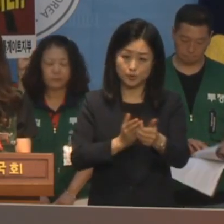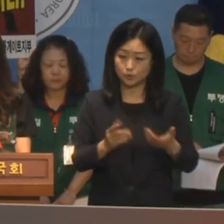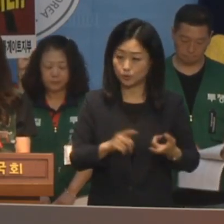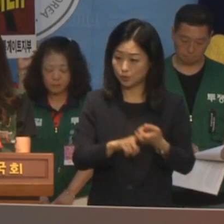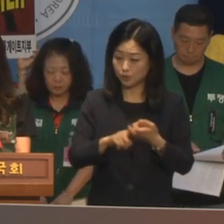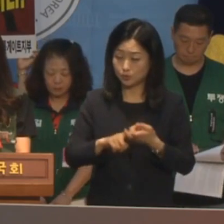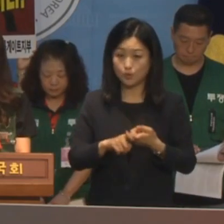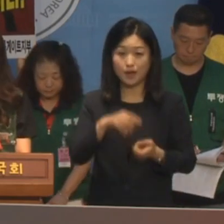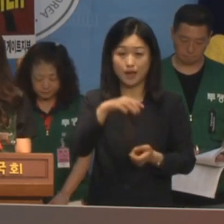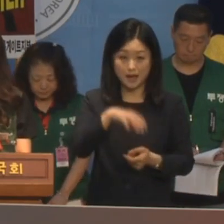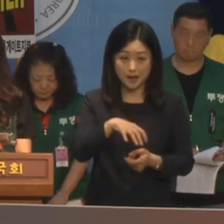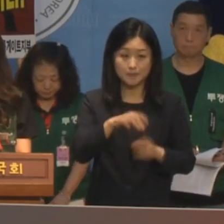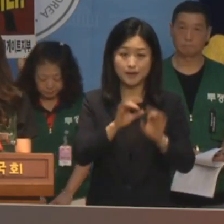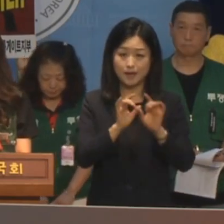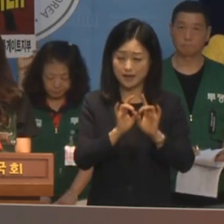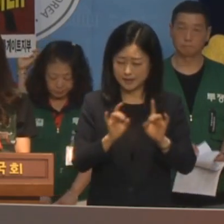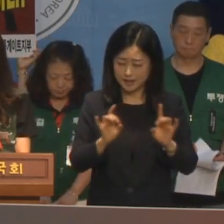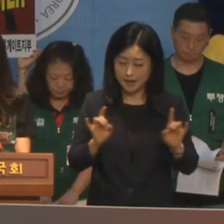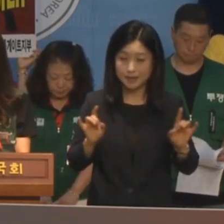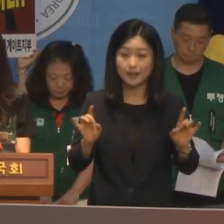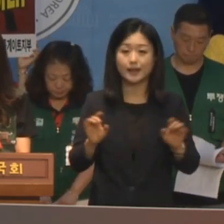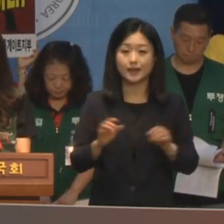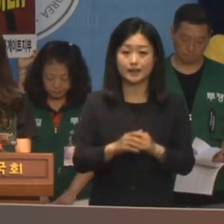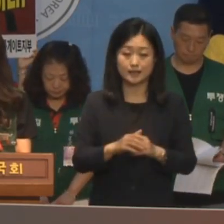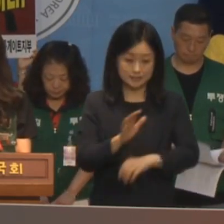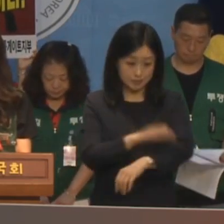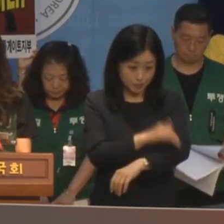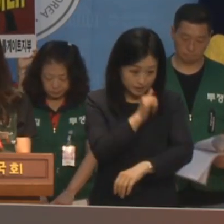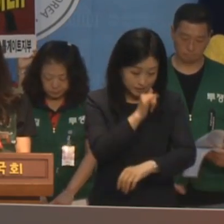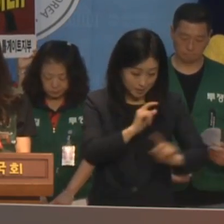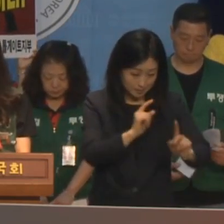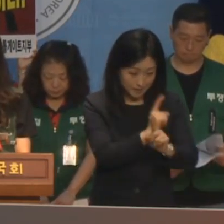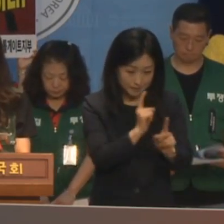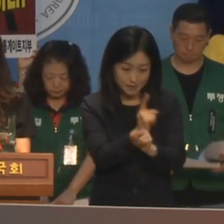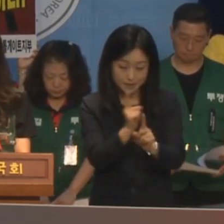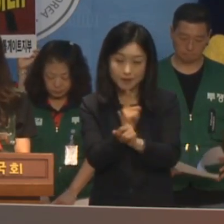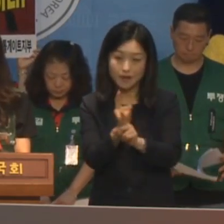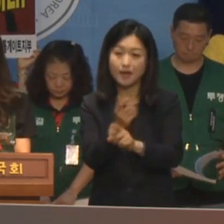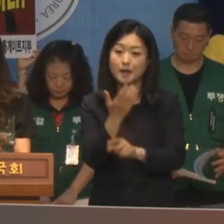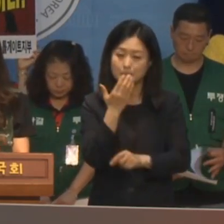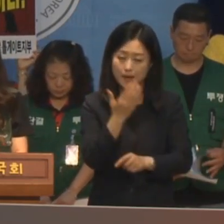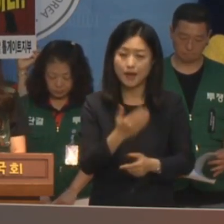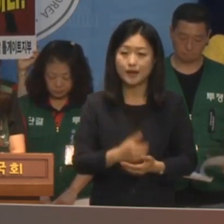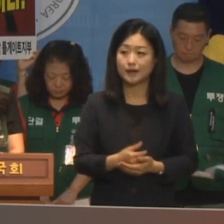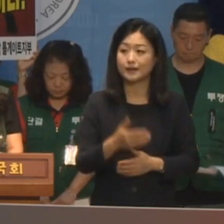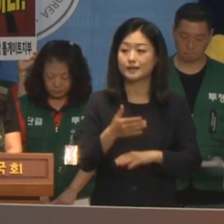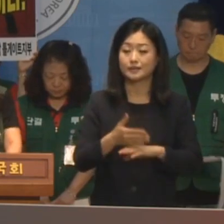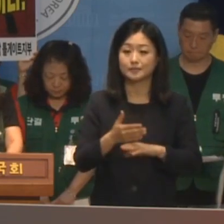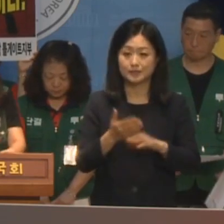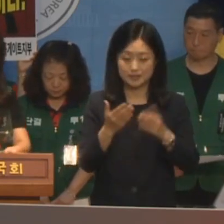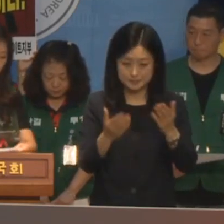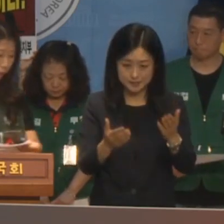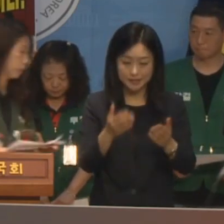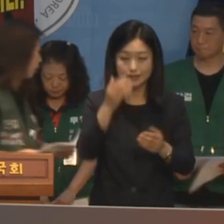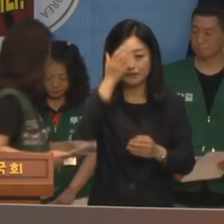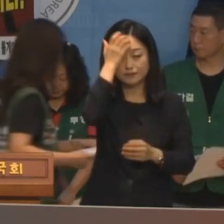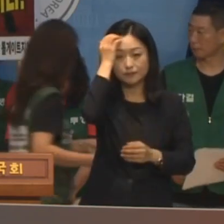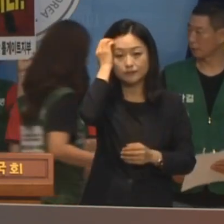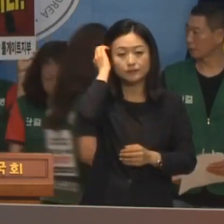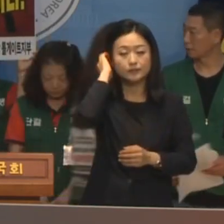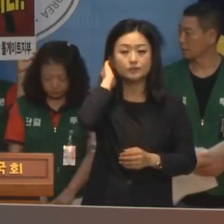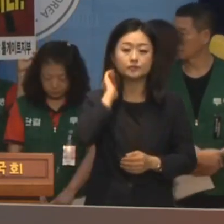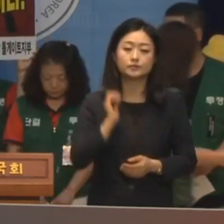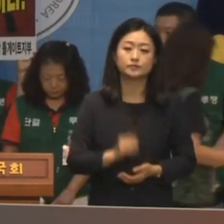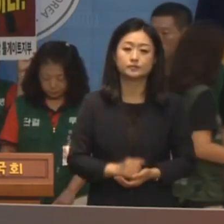노동조합은 하나하나 바로잡고 고쳐나갈 것입니다. 감사합니다.